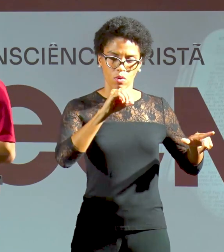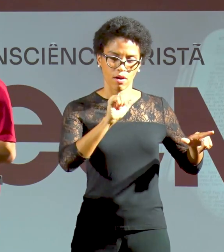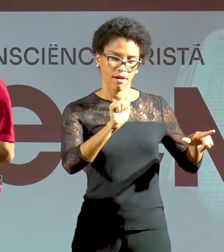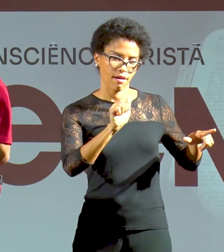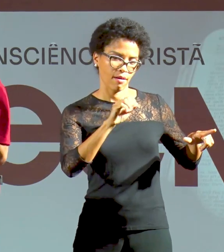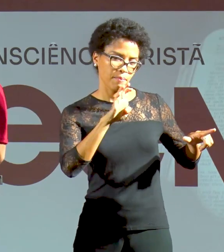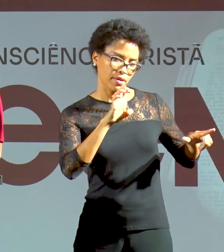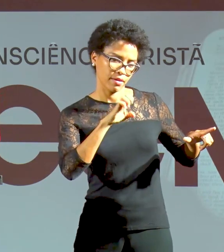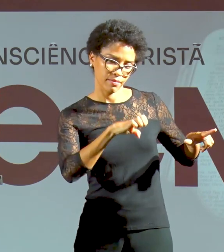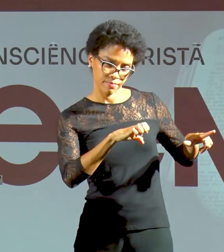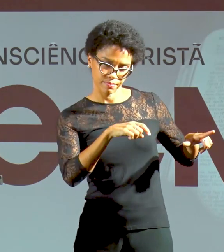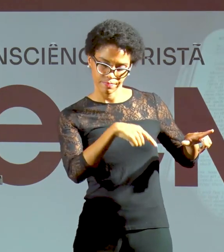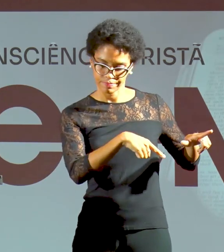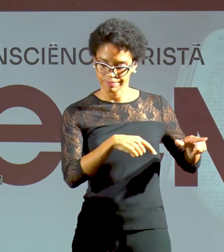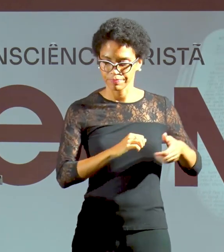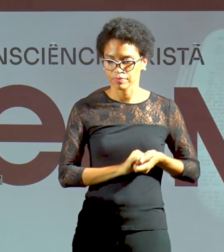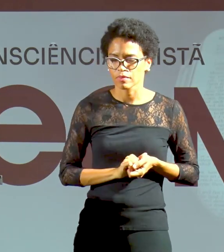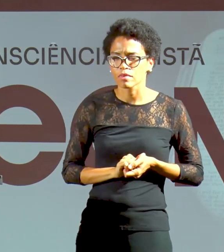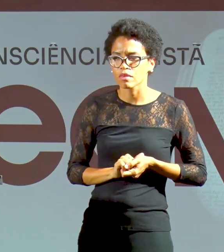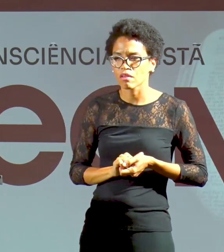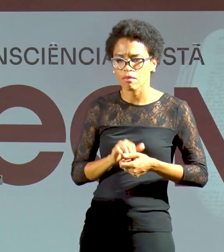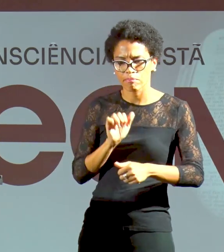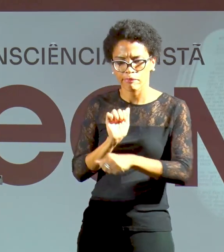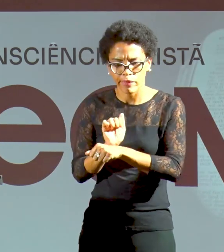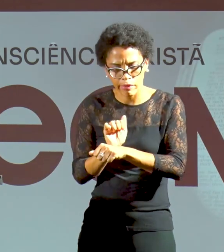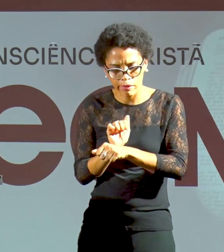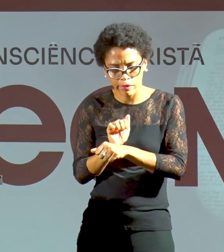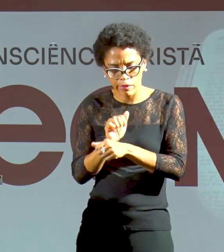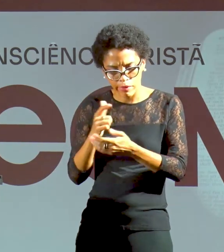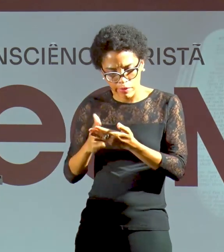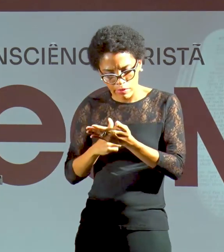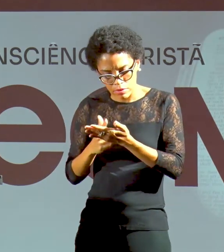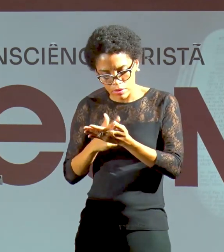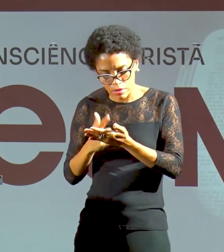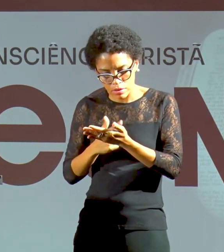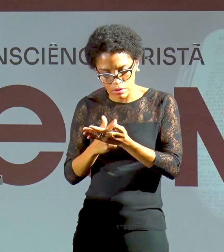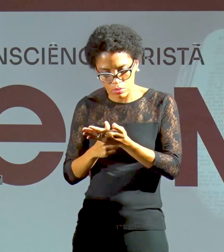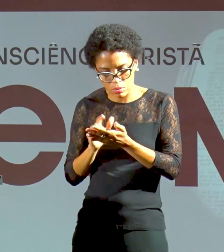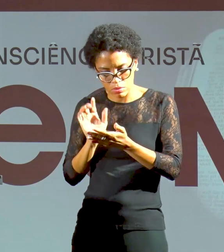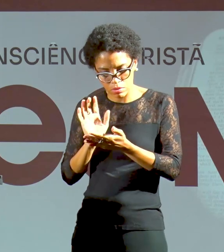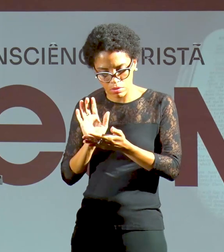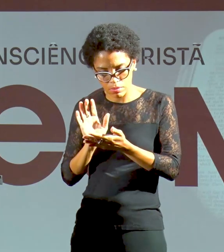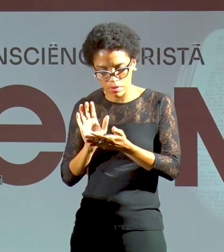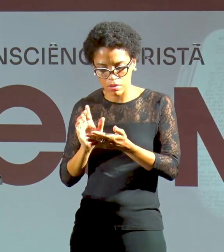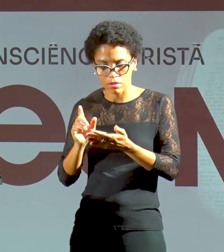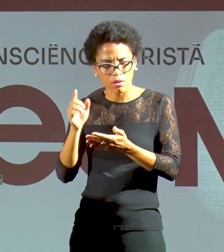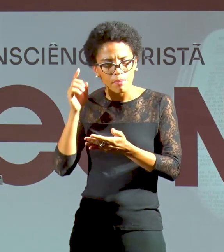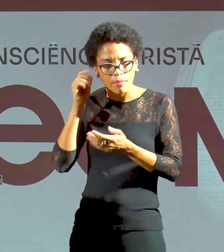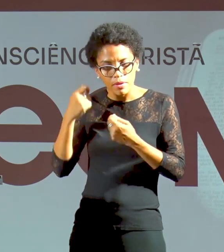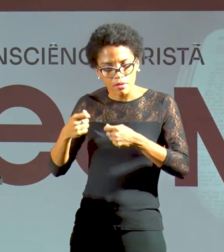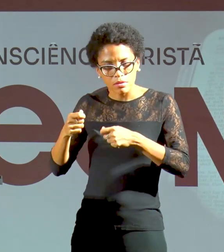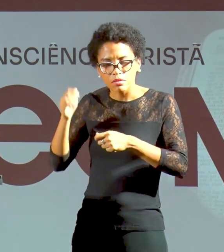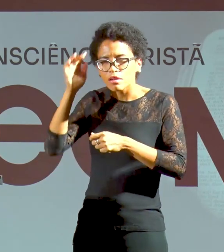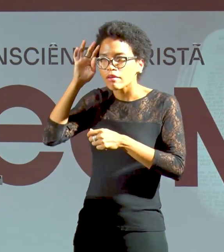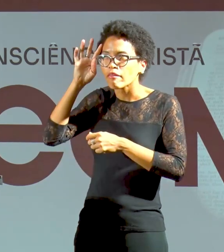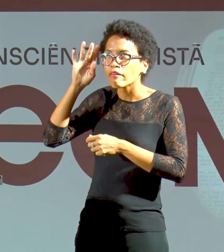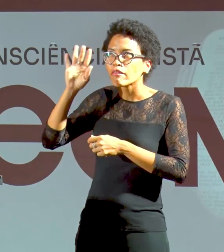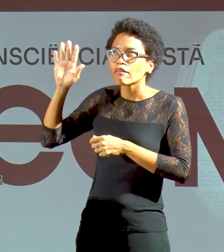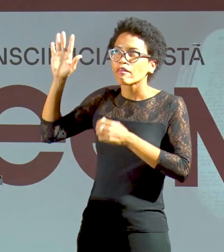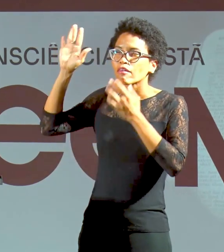se a gente ler a Bíblia como a gente deve ler ou seja a gente precisa imaginar a cena a gente precisa